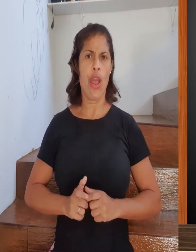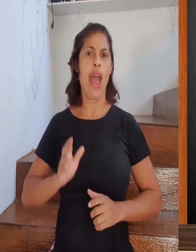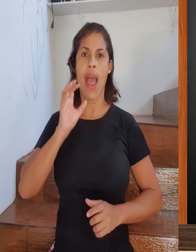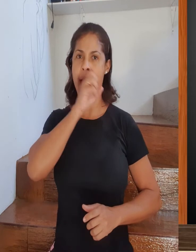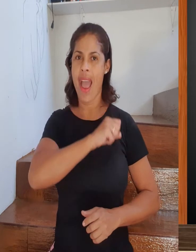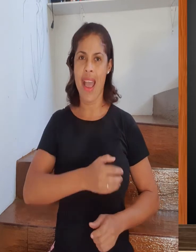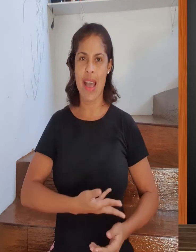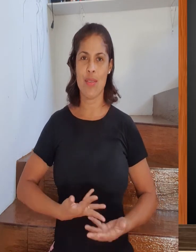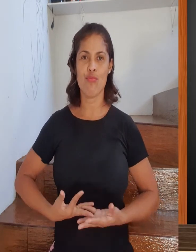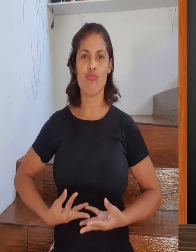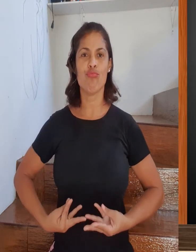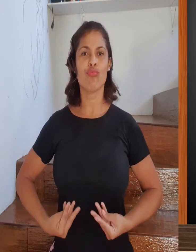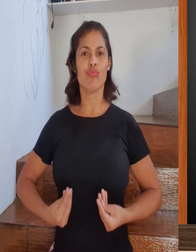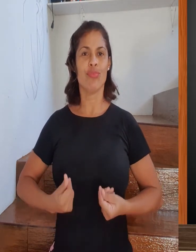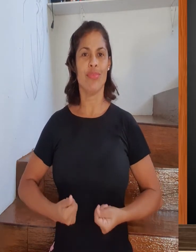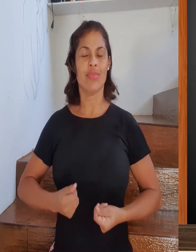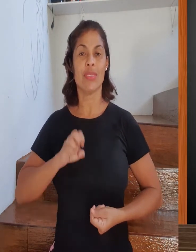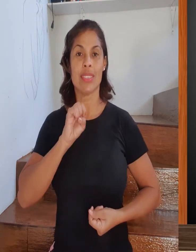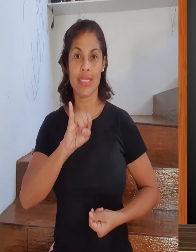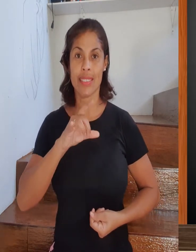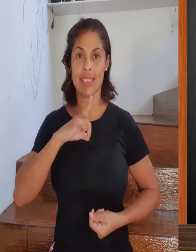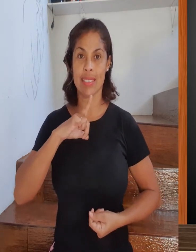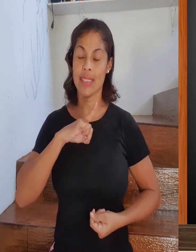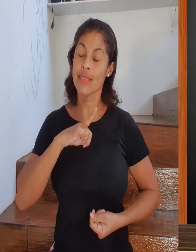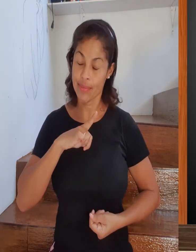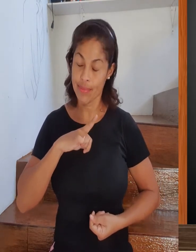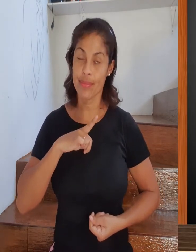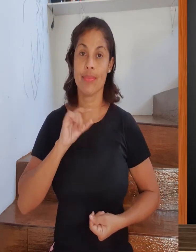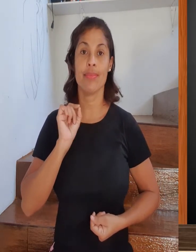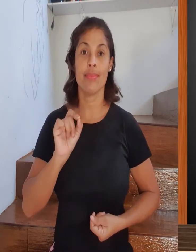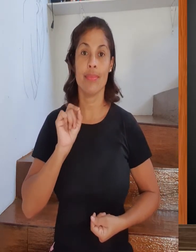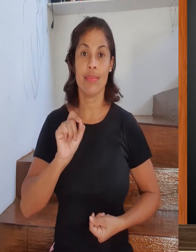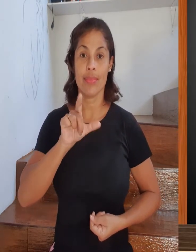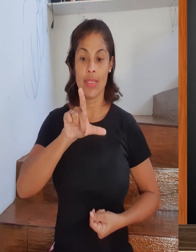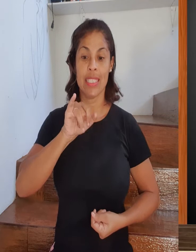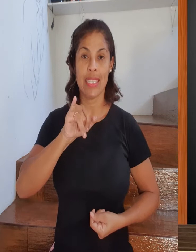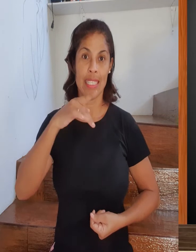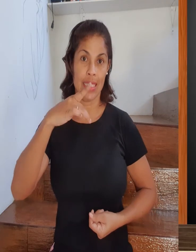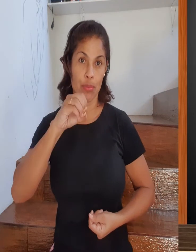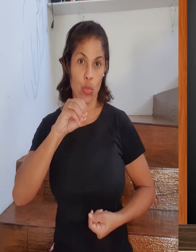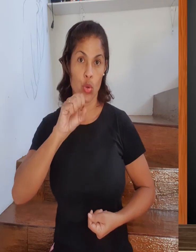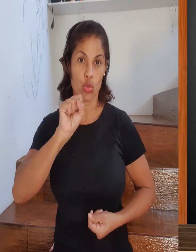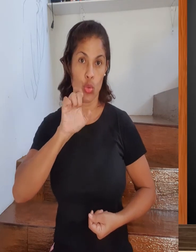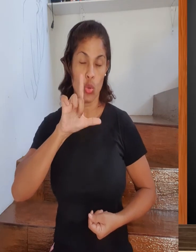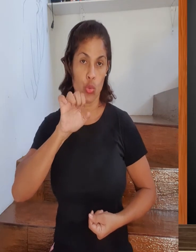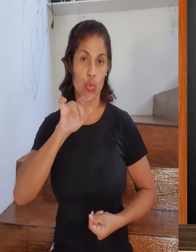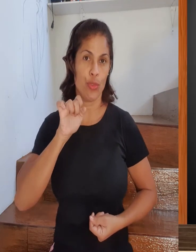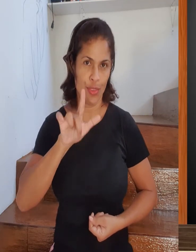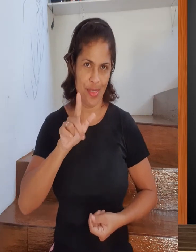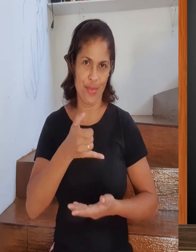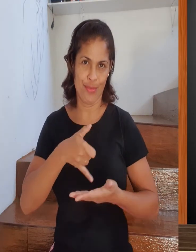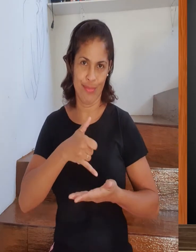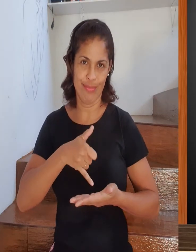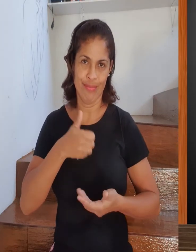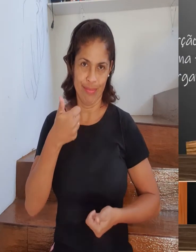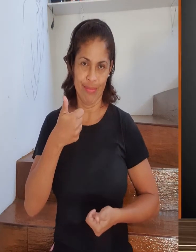e extensamente absorvidos, quando possuírem, logicamente, lipossolubilidade